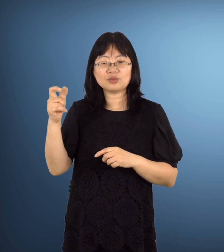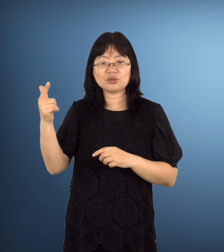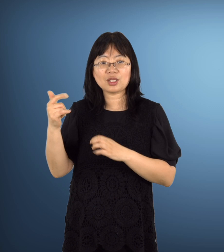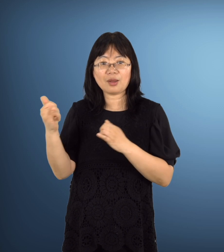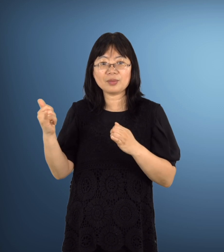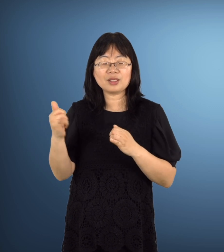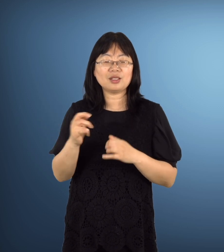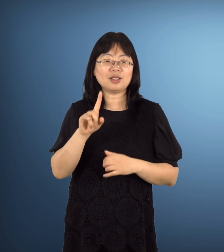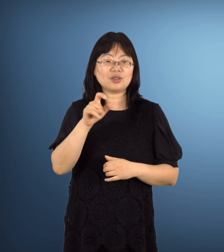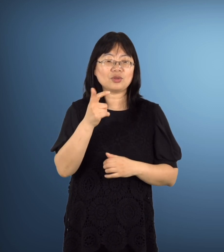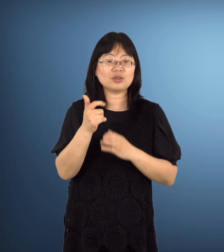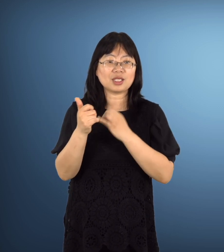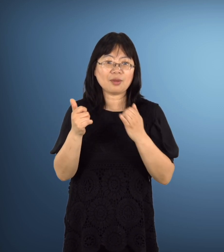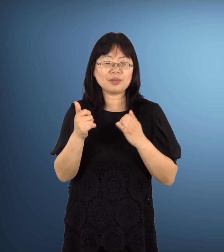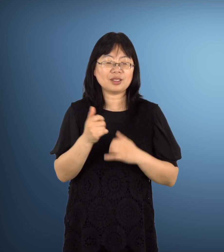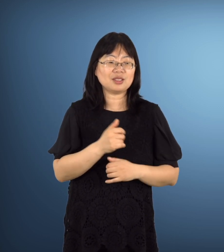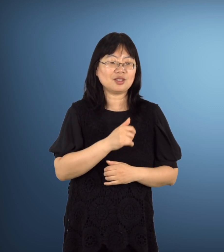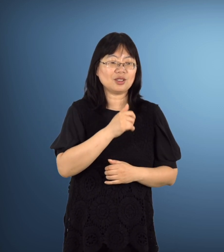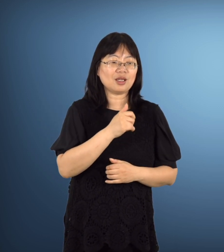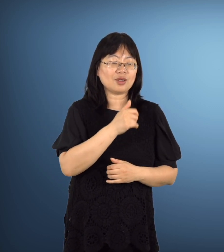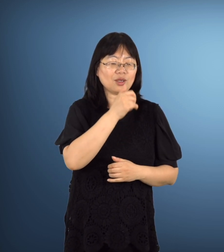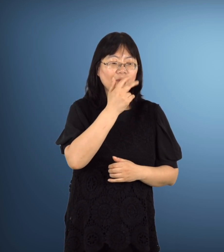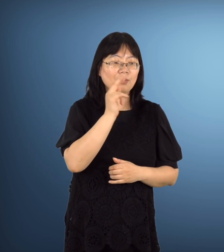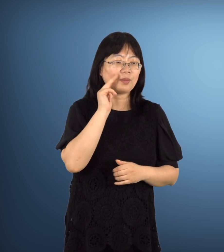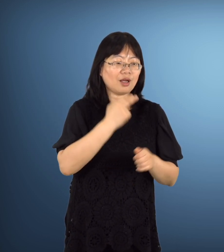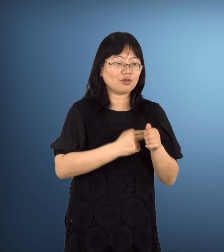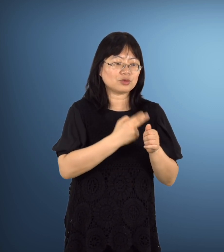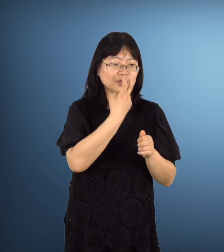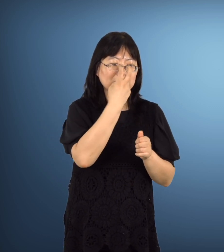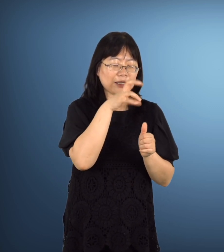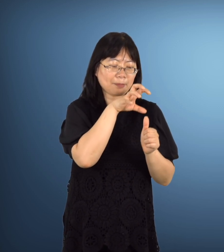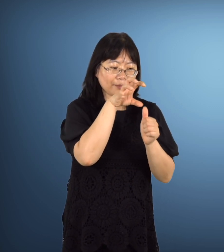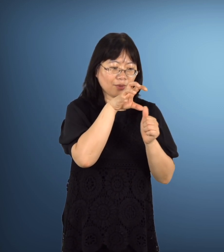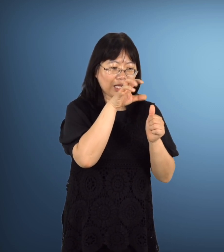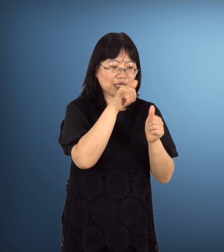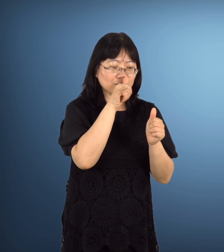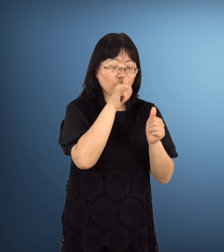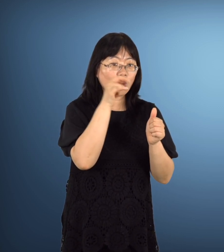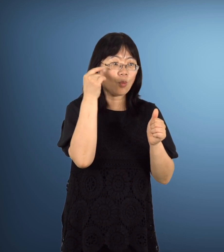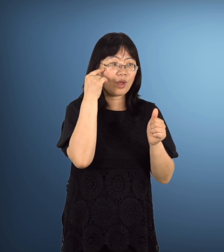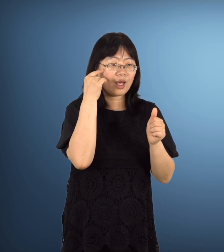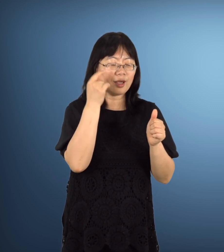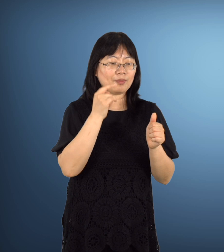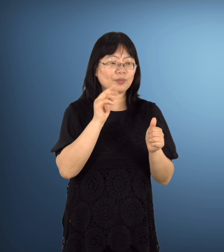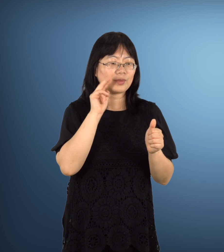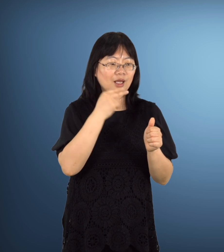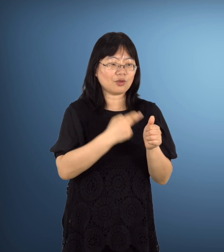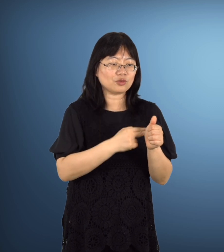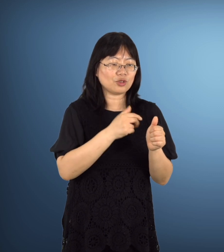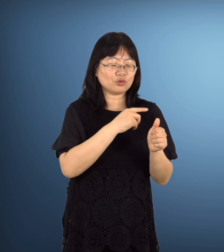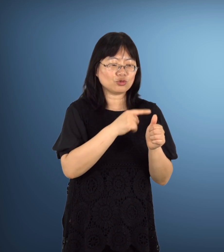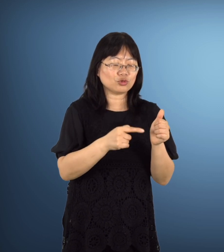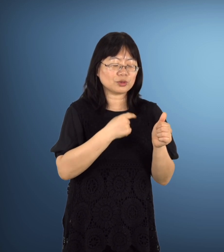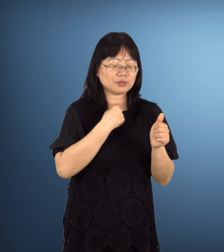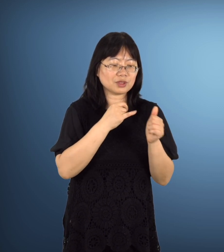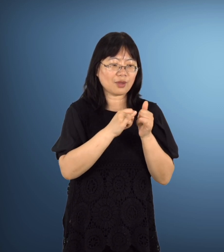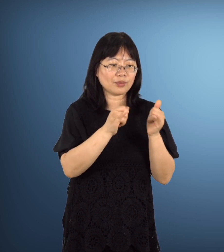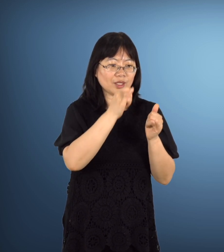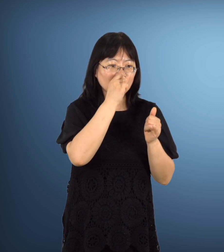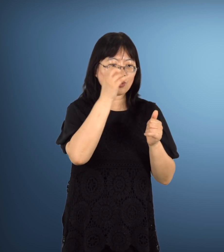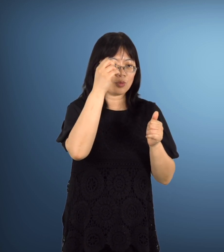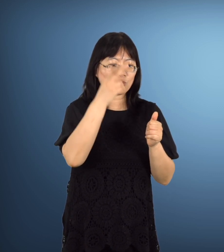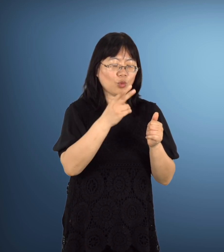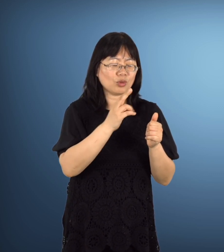24시간을 바울 곁에서 바울을 지켜야 돼요. 왜? 바울을 살해하려는 사람도 많고